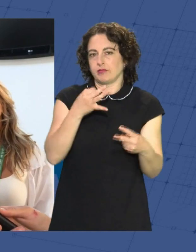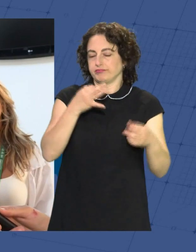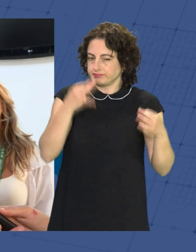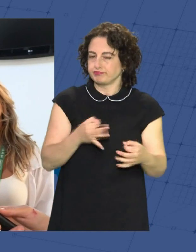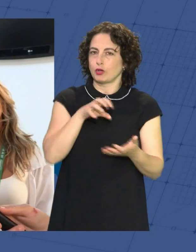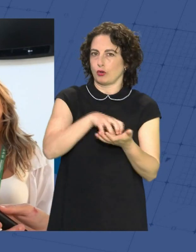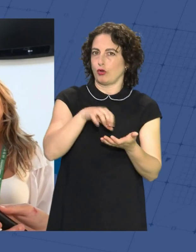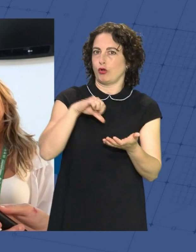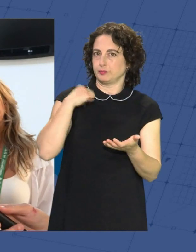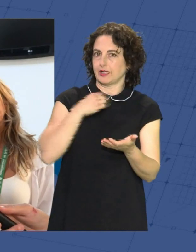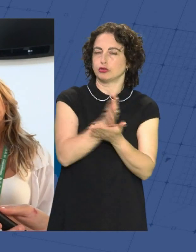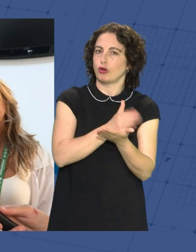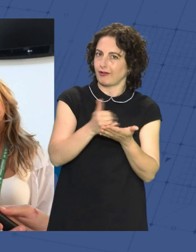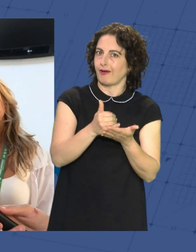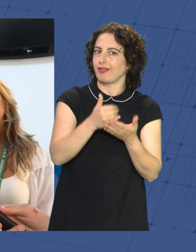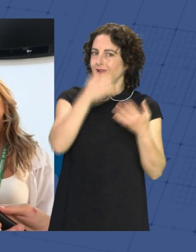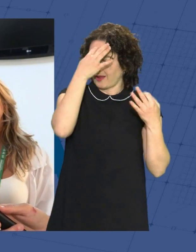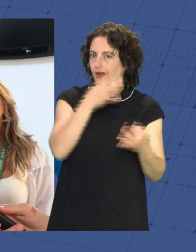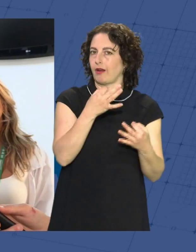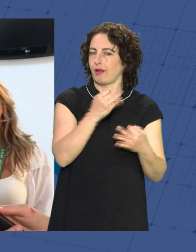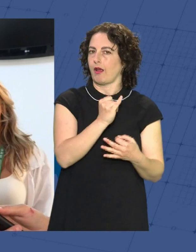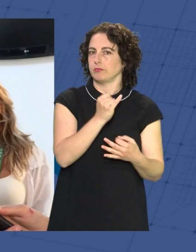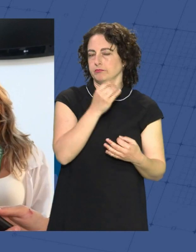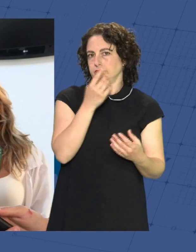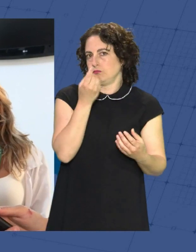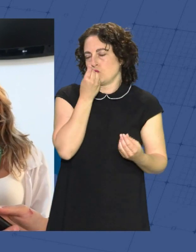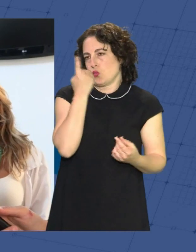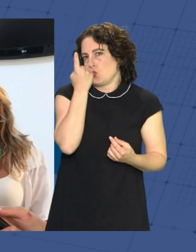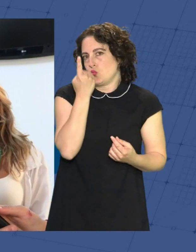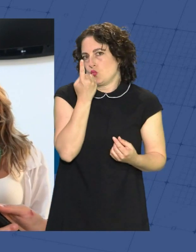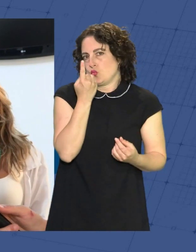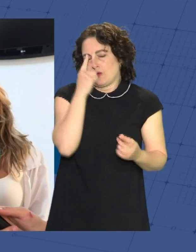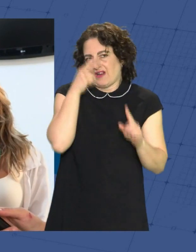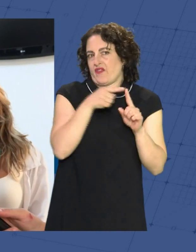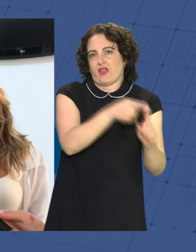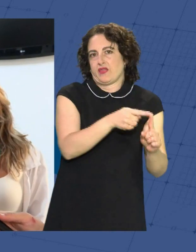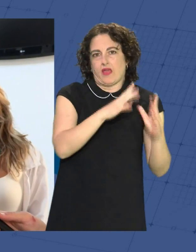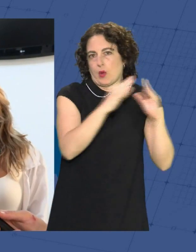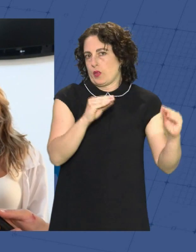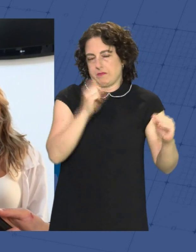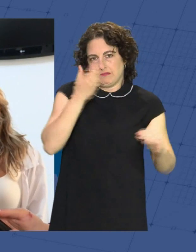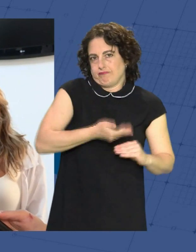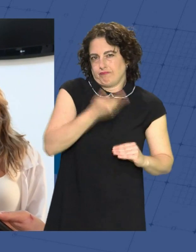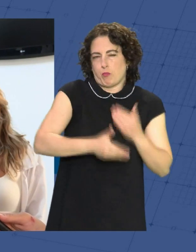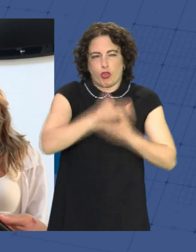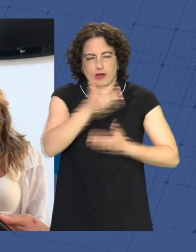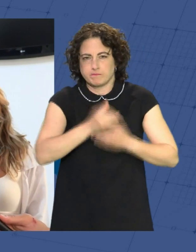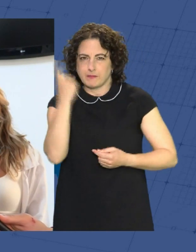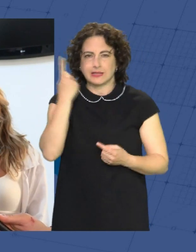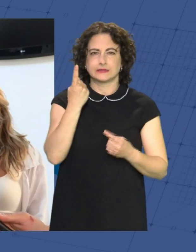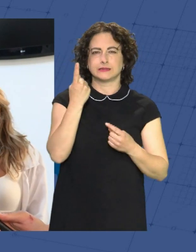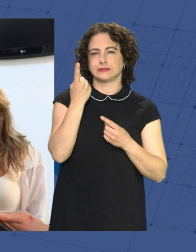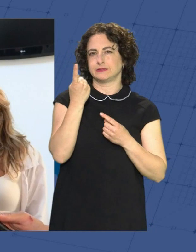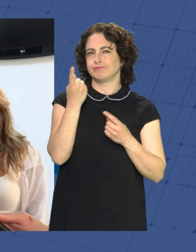Complejo Hospitalario Torrecárdenas, que es uno de los que ahora mismo es de referencia en toda Andalucía, más moderno, que más crece,